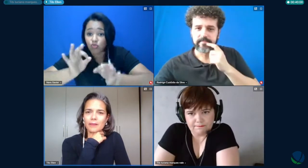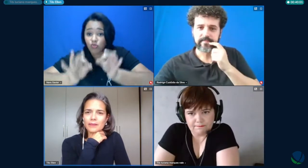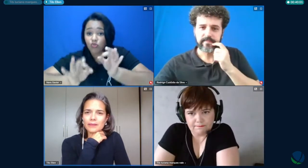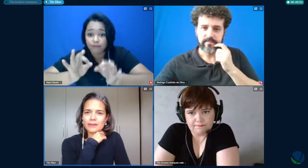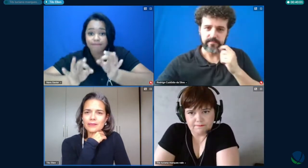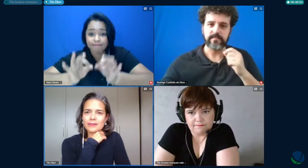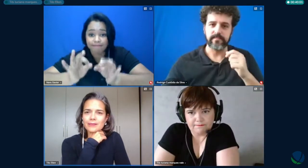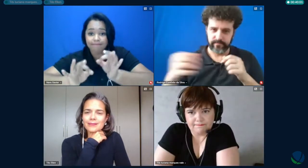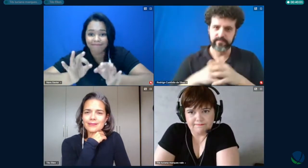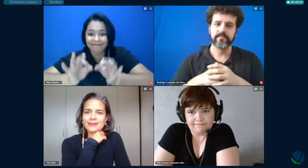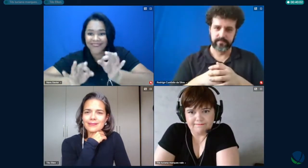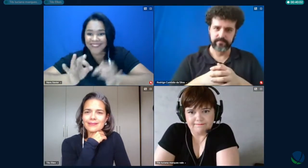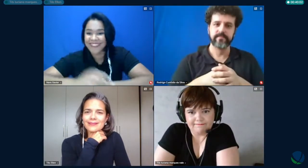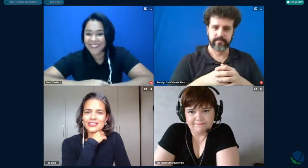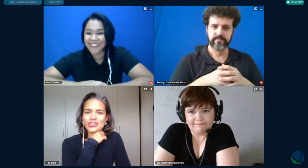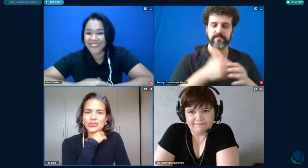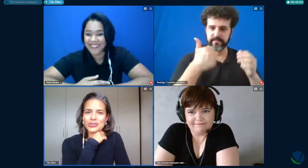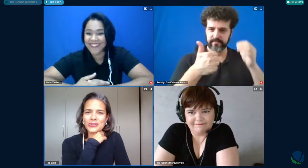Ok.